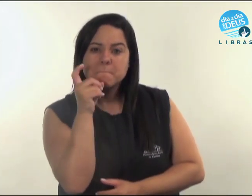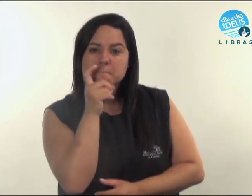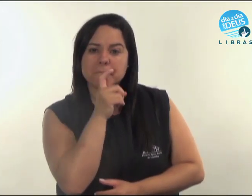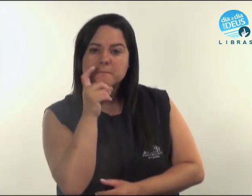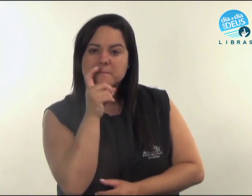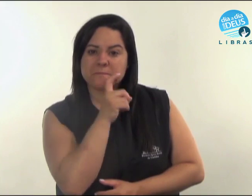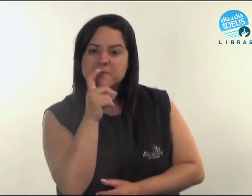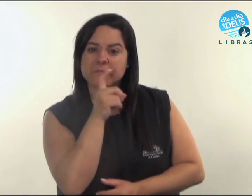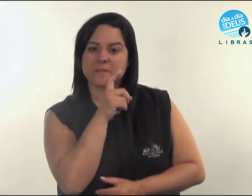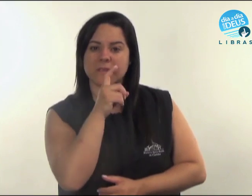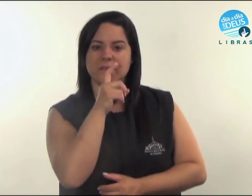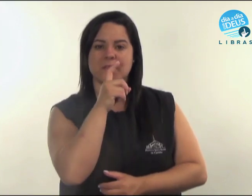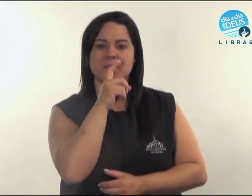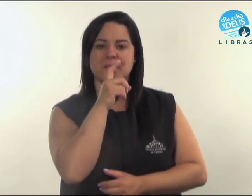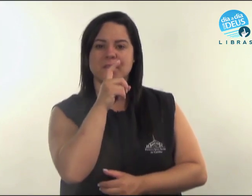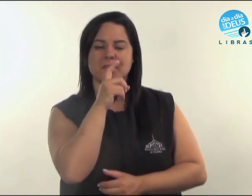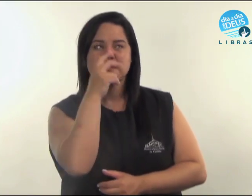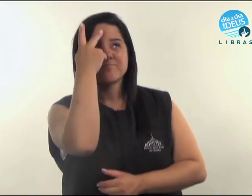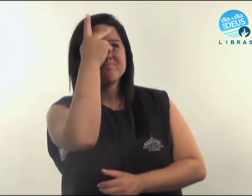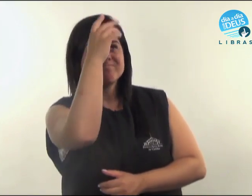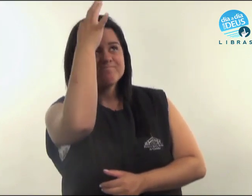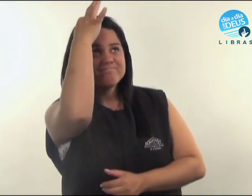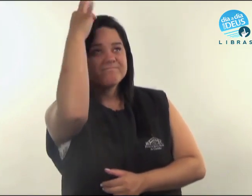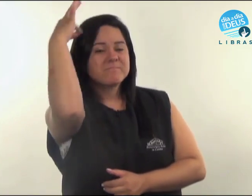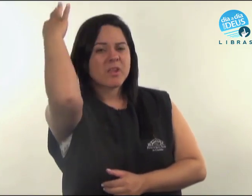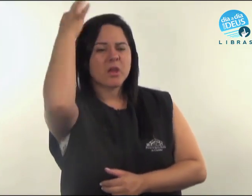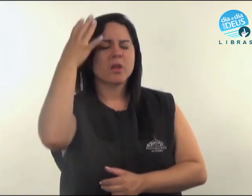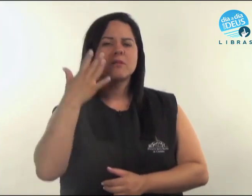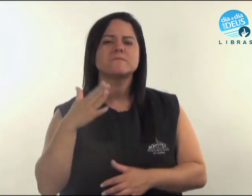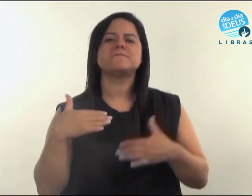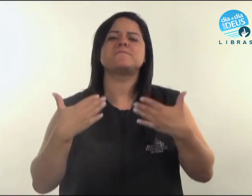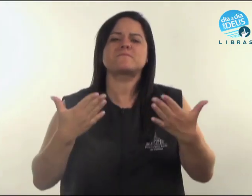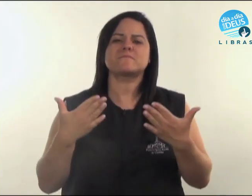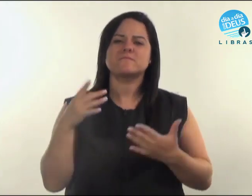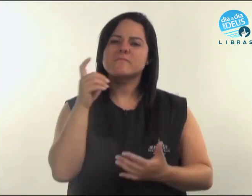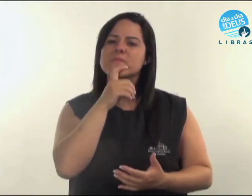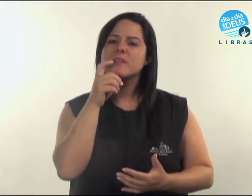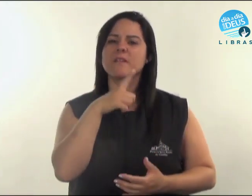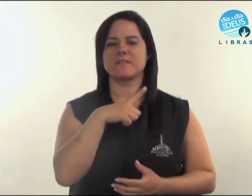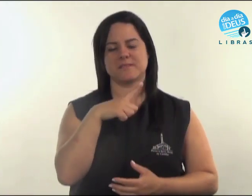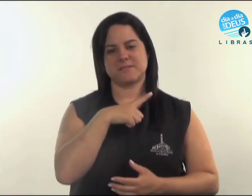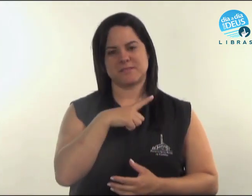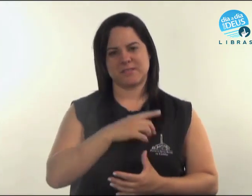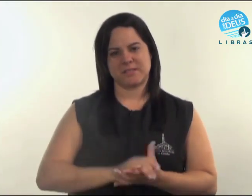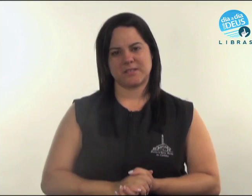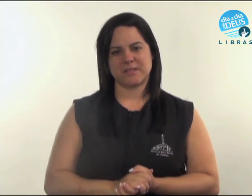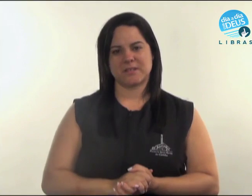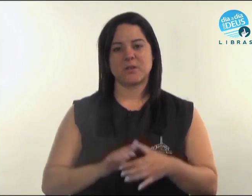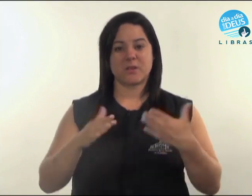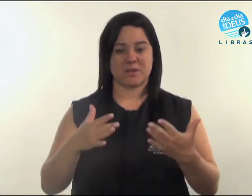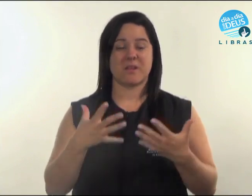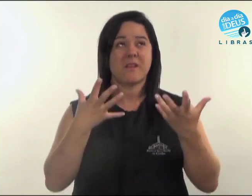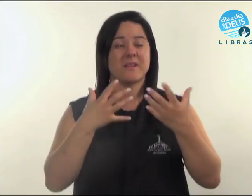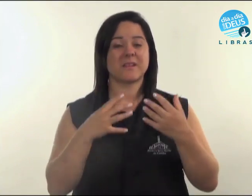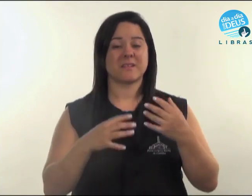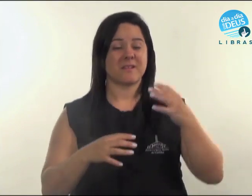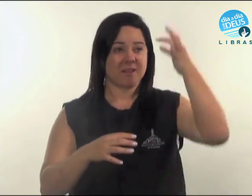Santo. Quando é que a gente mente ao Espírito Santo? Quando desejamos fazer o que Ele nos